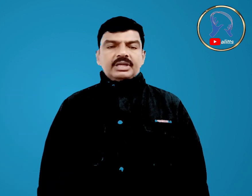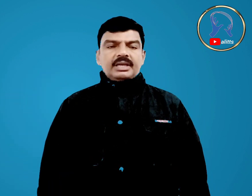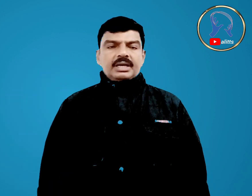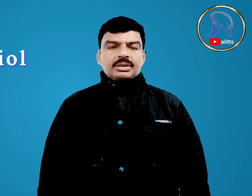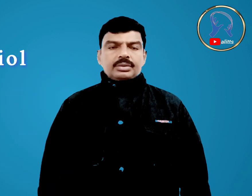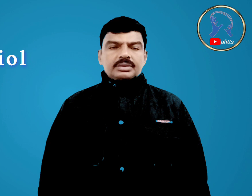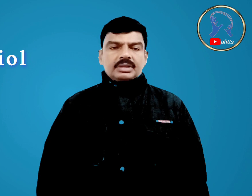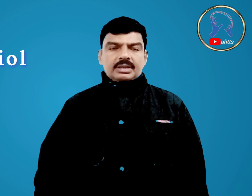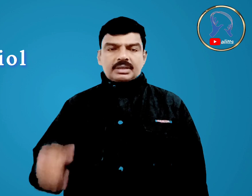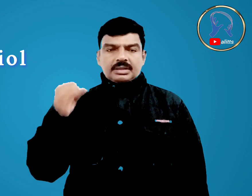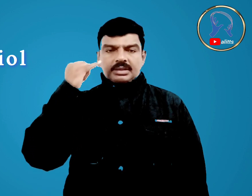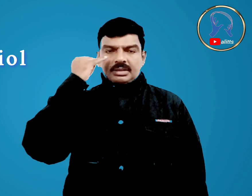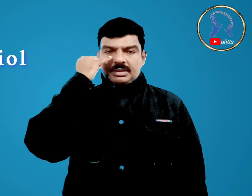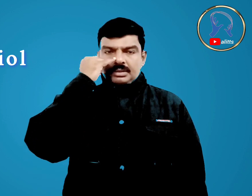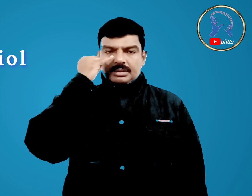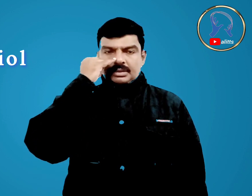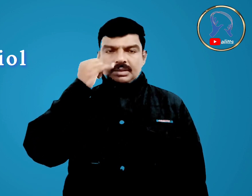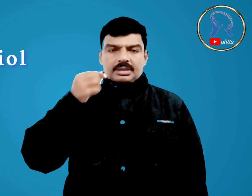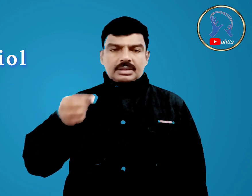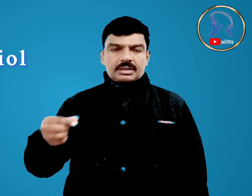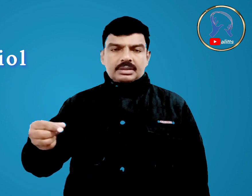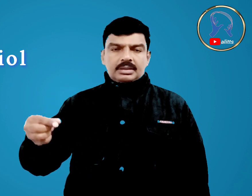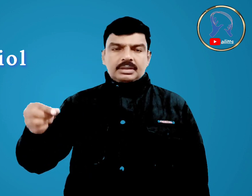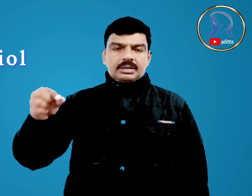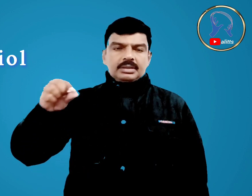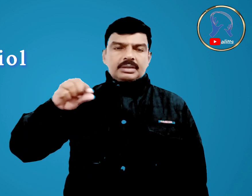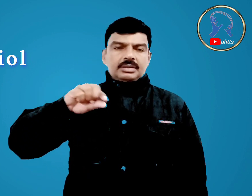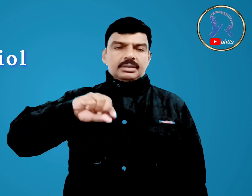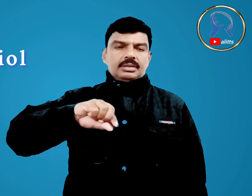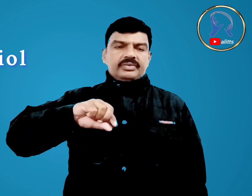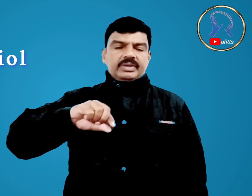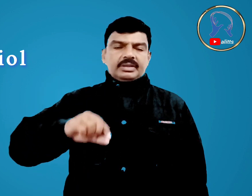नीला थोथा नीला दवाई।